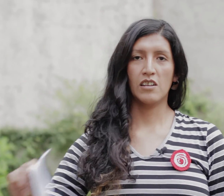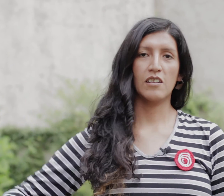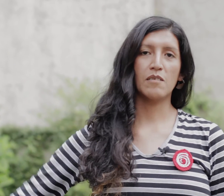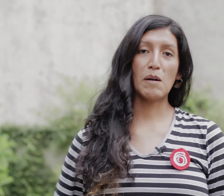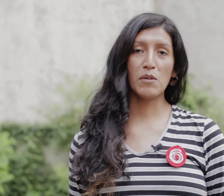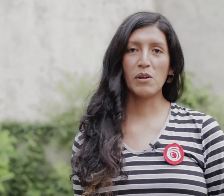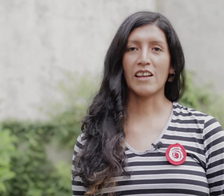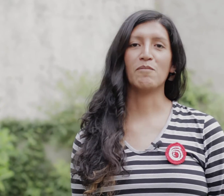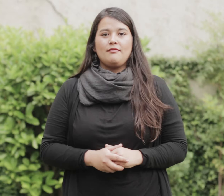Vamos de vuelta.